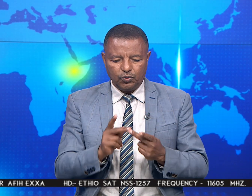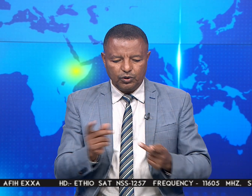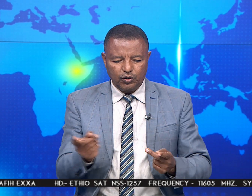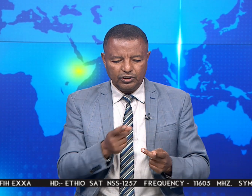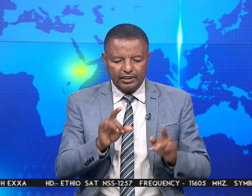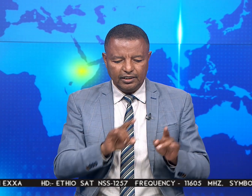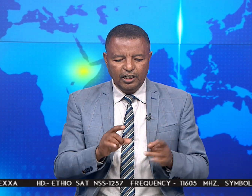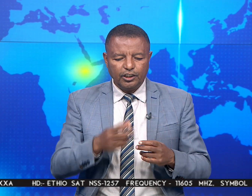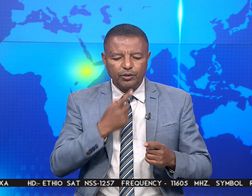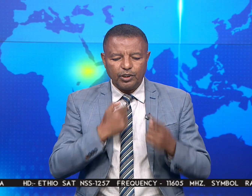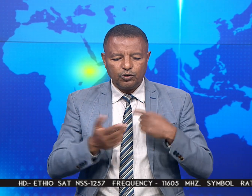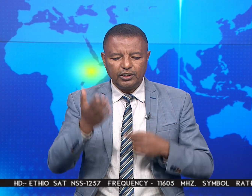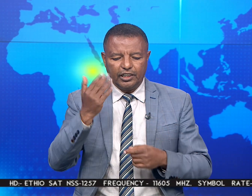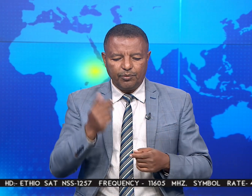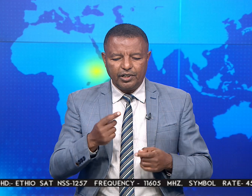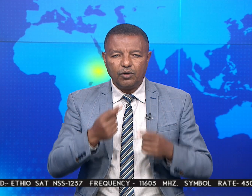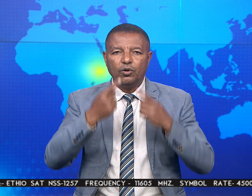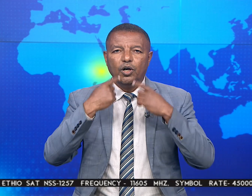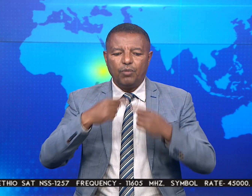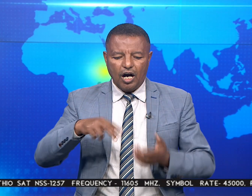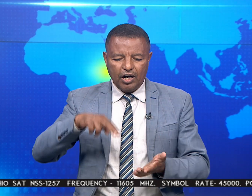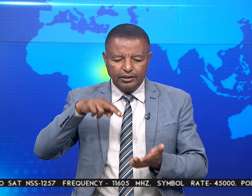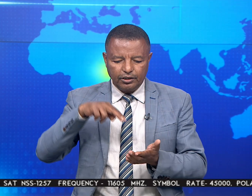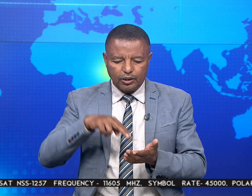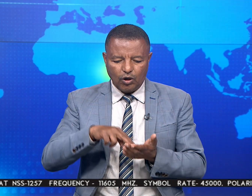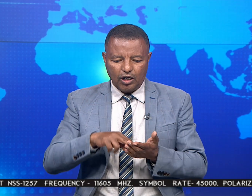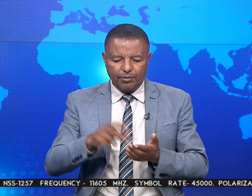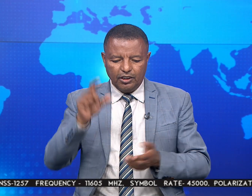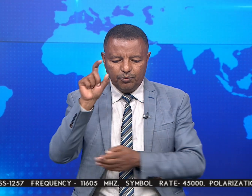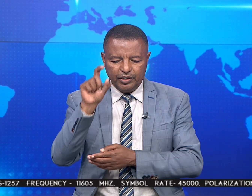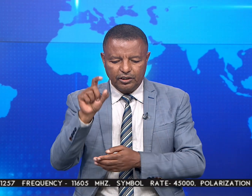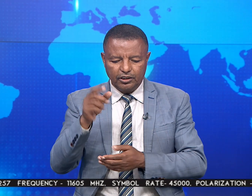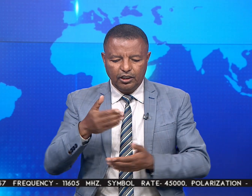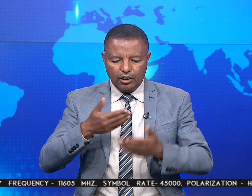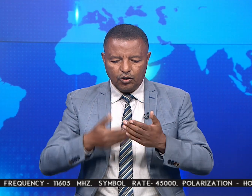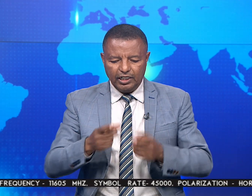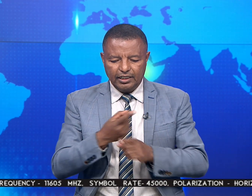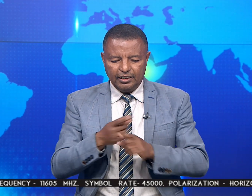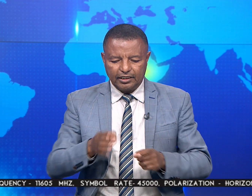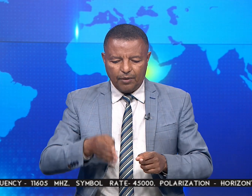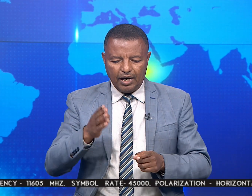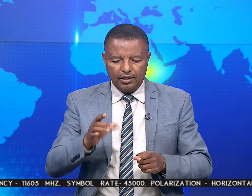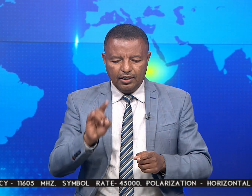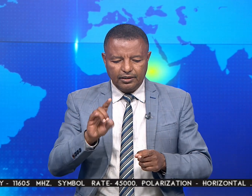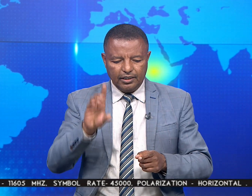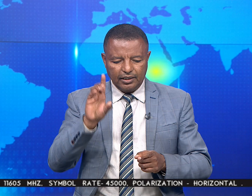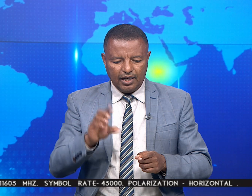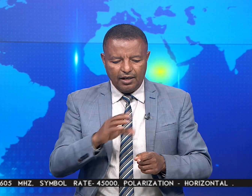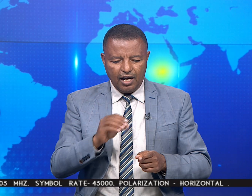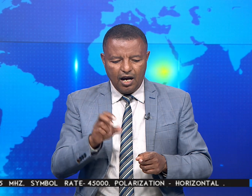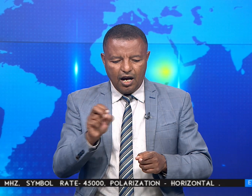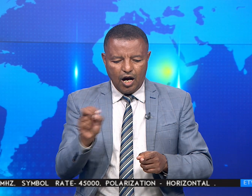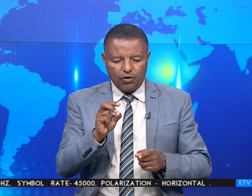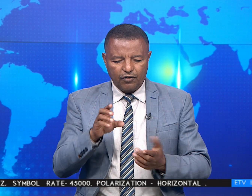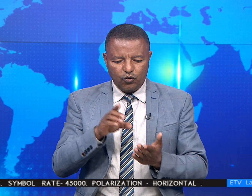በሀገራቸው ይሆን ዘንድ ይመኙት የነበረው በአዋጅ የተቋቋመ መጅልስ፣ ከወለድ ነፃ ባንክ፣